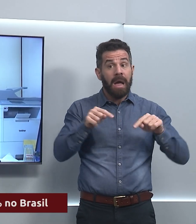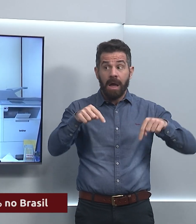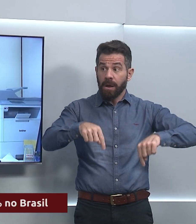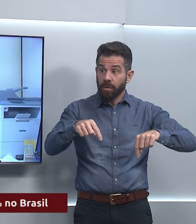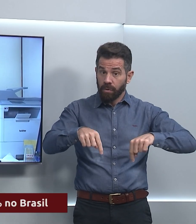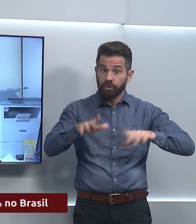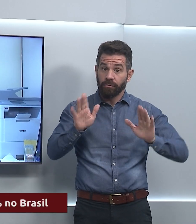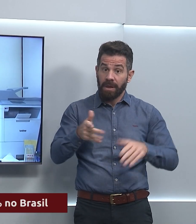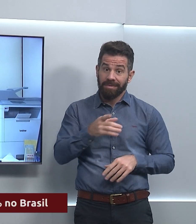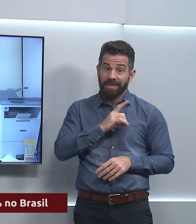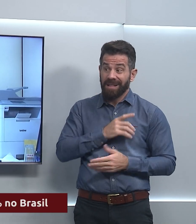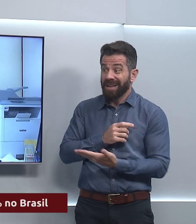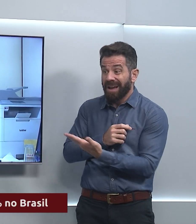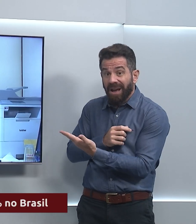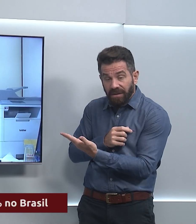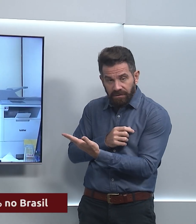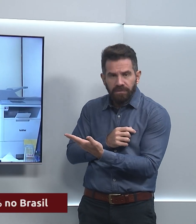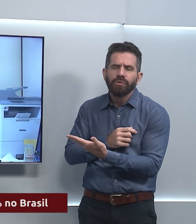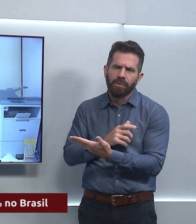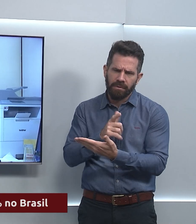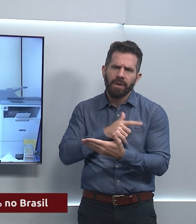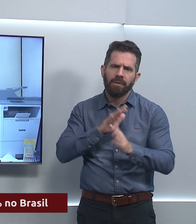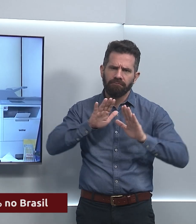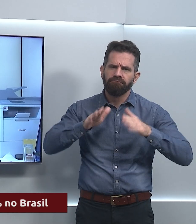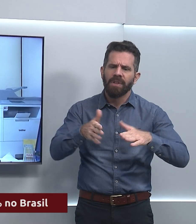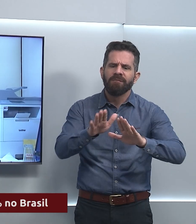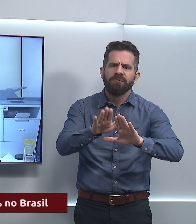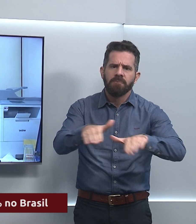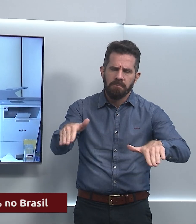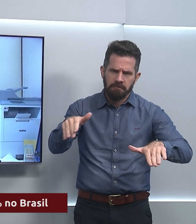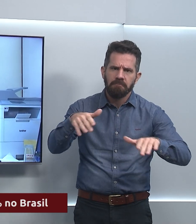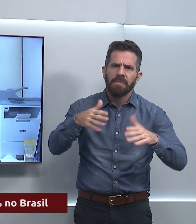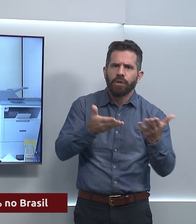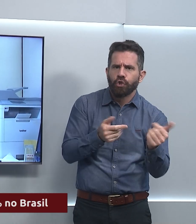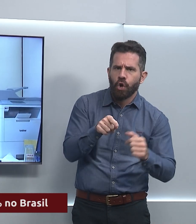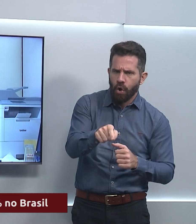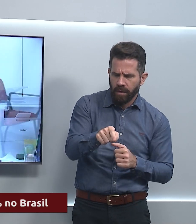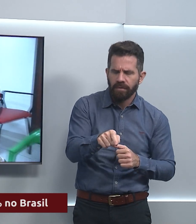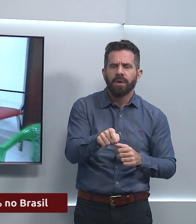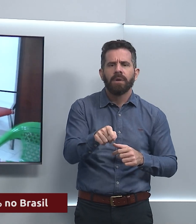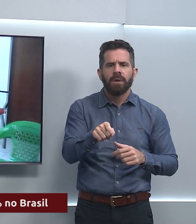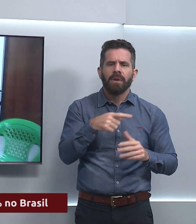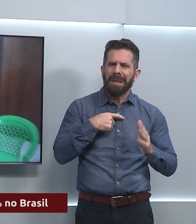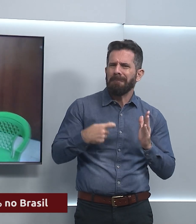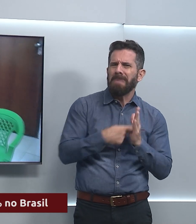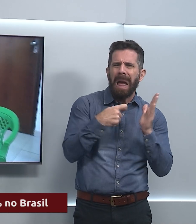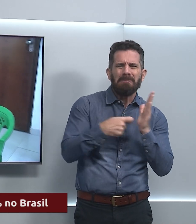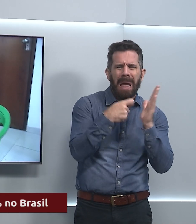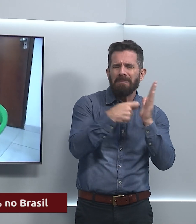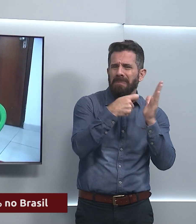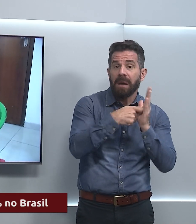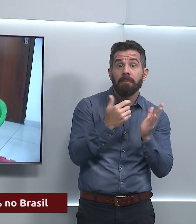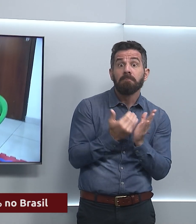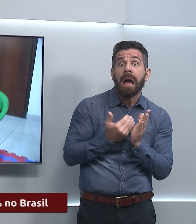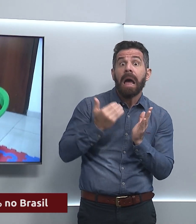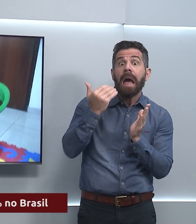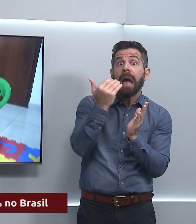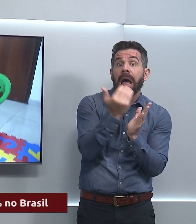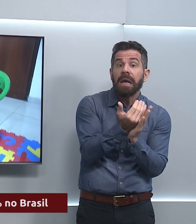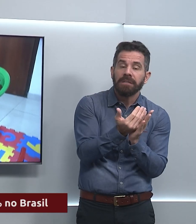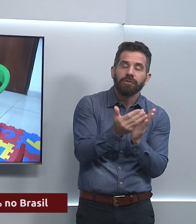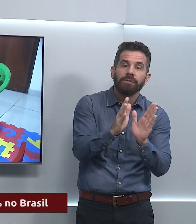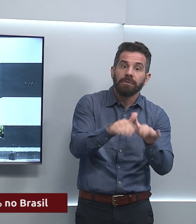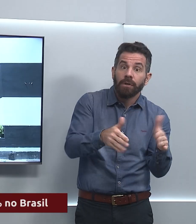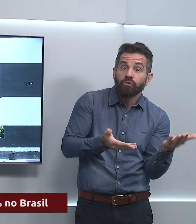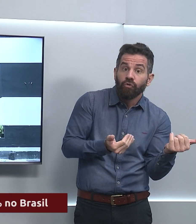aqui na Delegacia de Atendimento ao Menor Infrator, que eu tenho muito mais adolescentes e crianças vítimas do